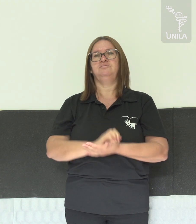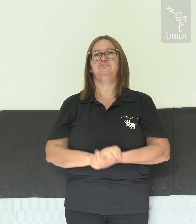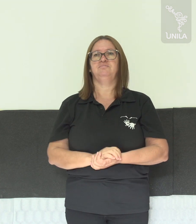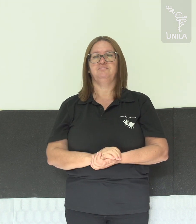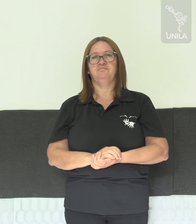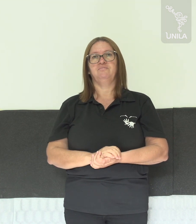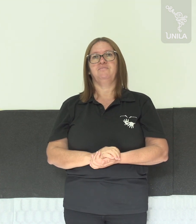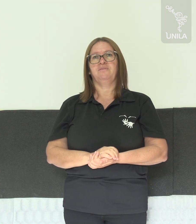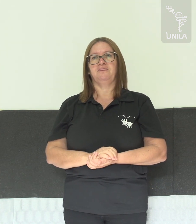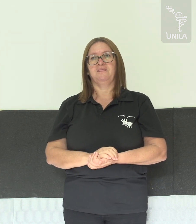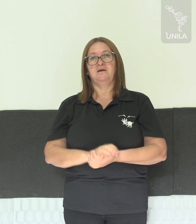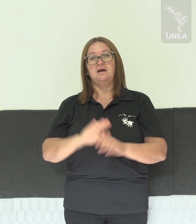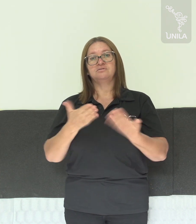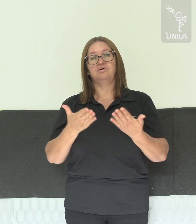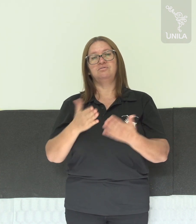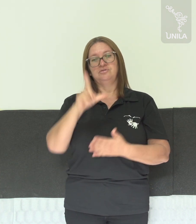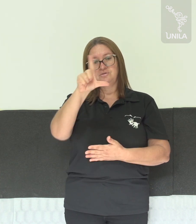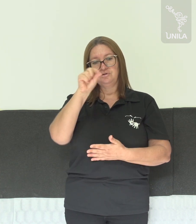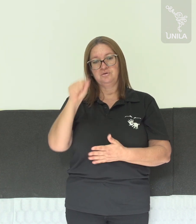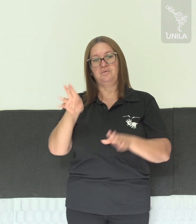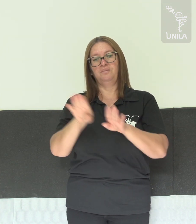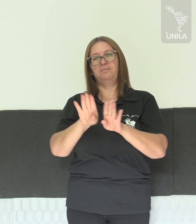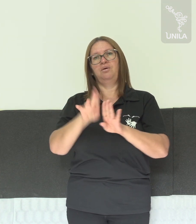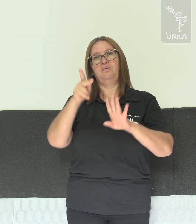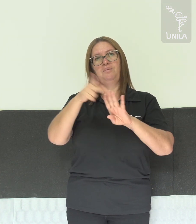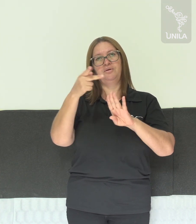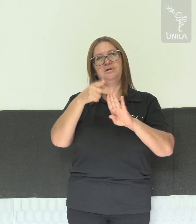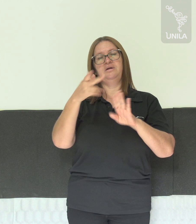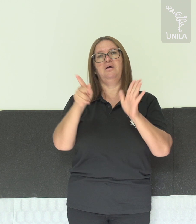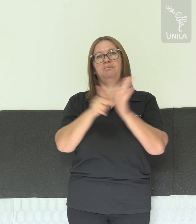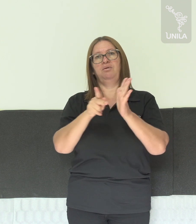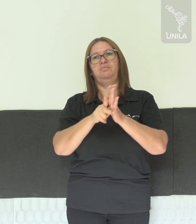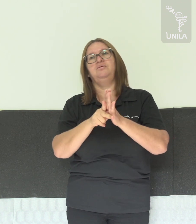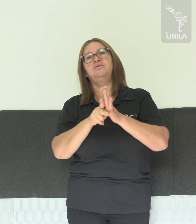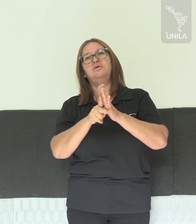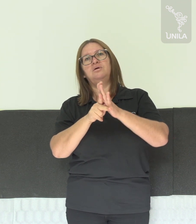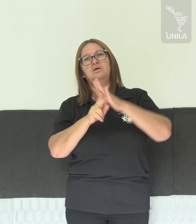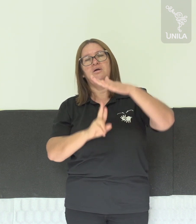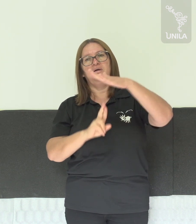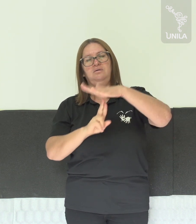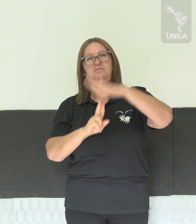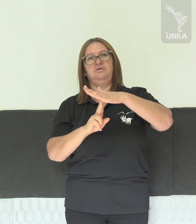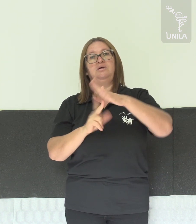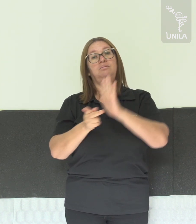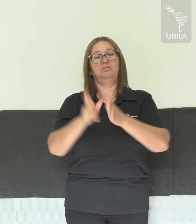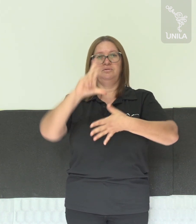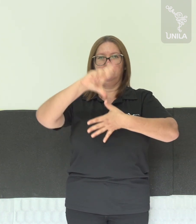afirmativas, as quais são nomeadas por portarias da Pró-Reitoria de Graduação da UNILA.